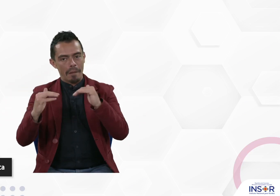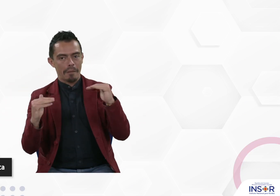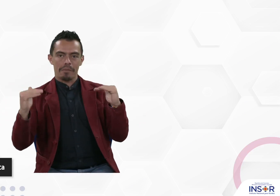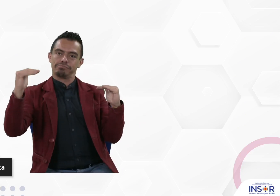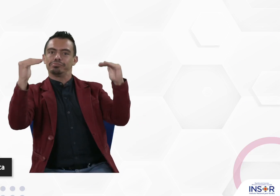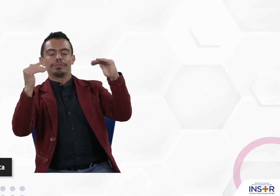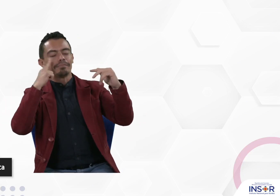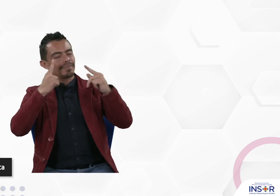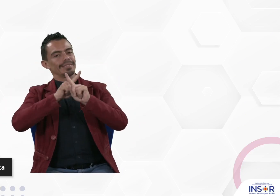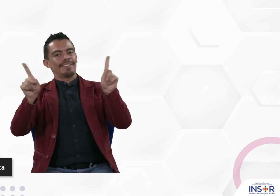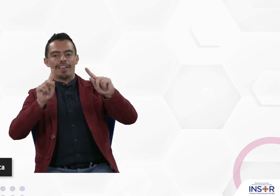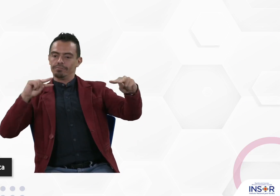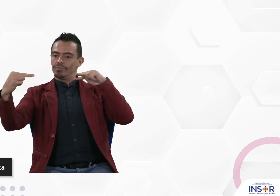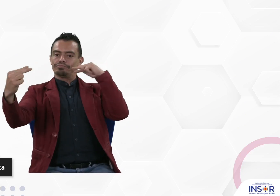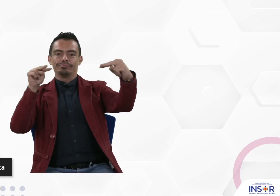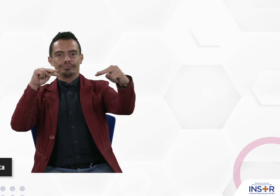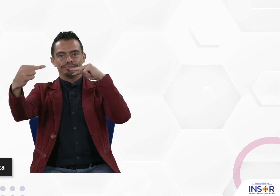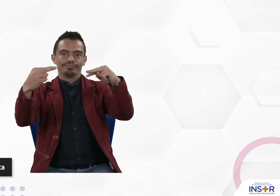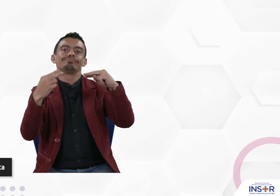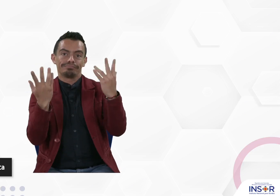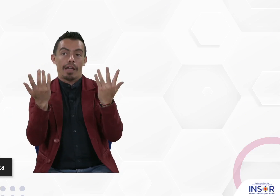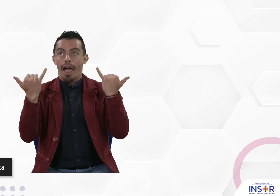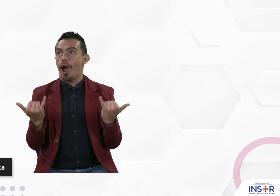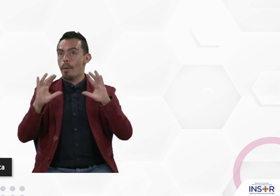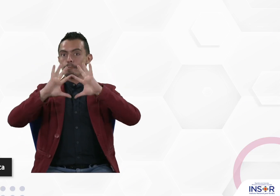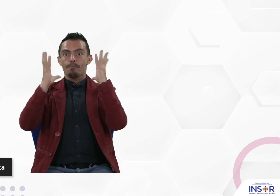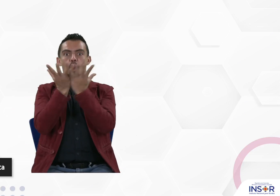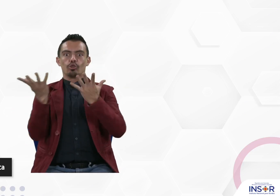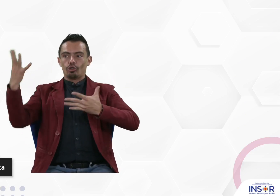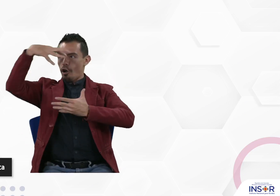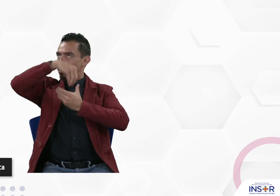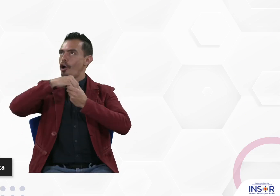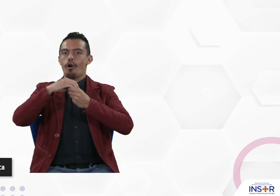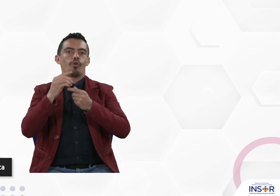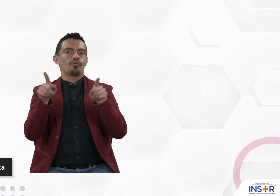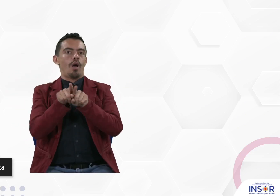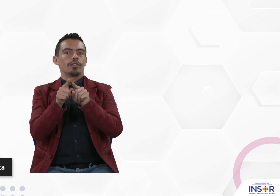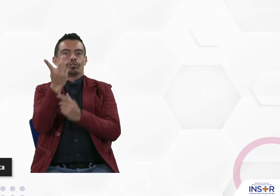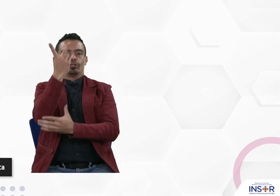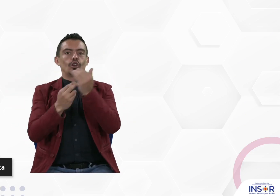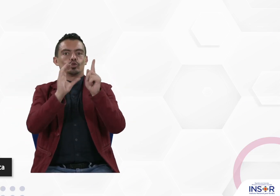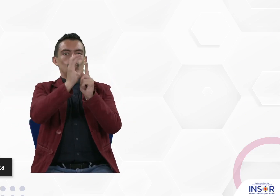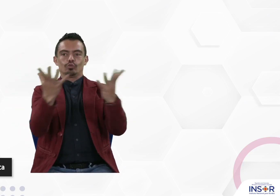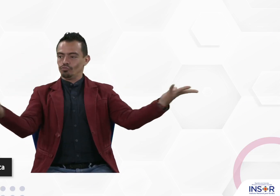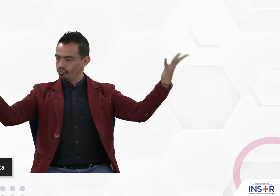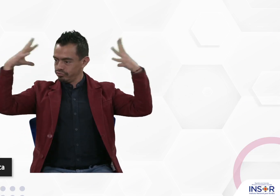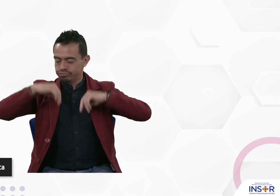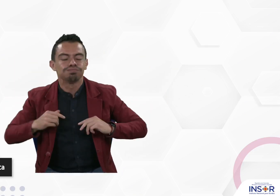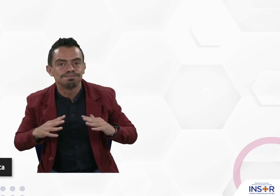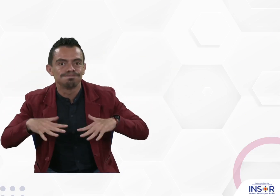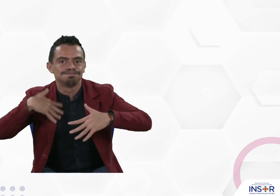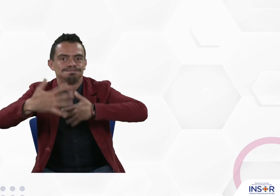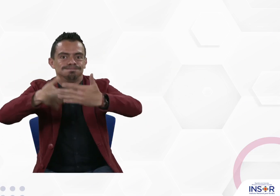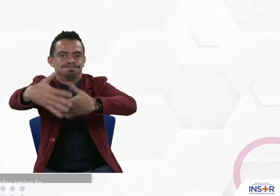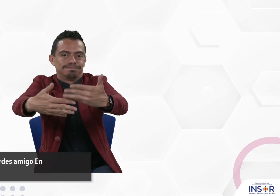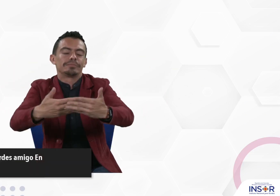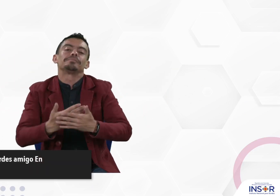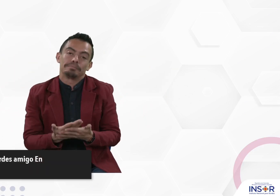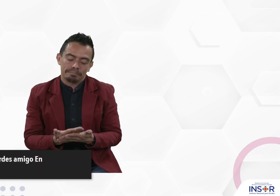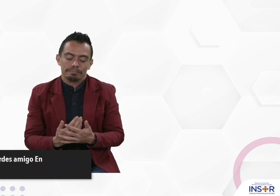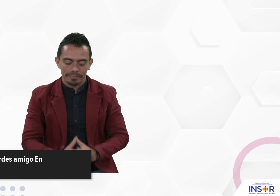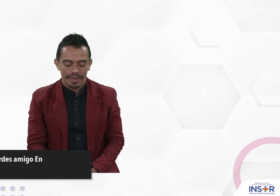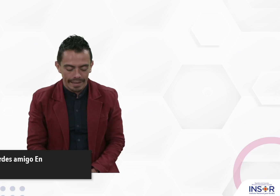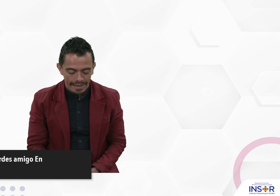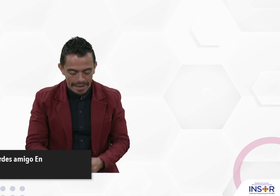de sus proyectos de investigación y que eso haga que se equipare la cantidad de personas, autores sordas dentro de estos campos y que esto pues nos